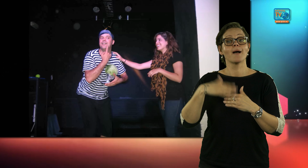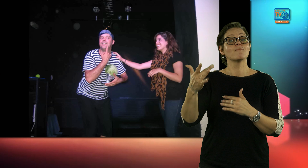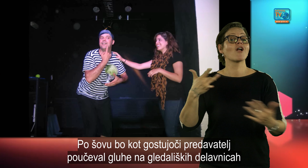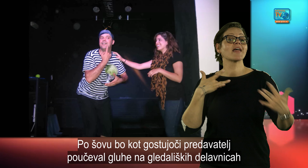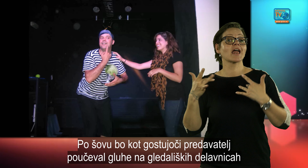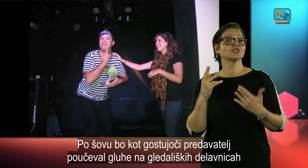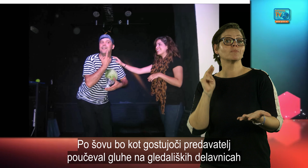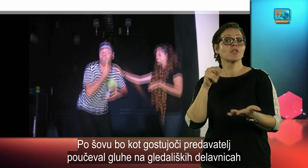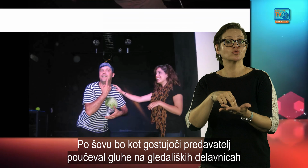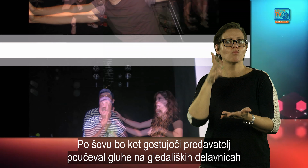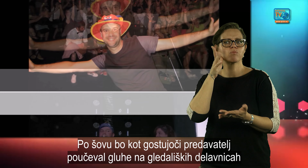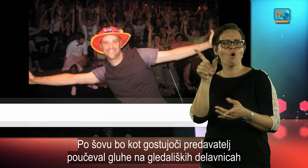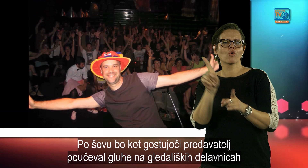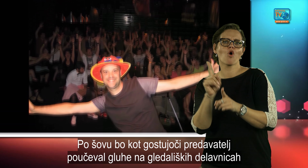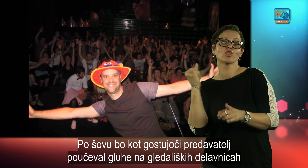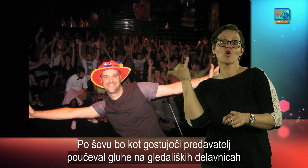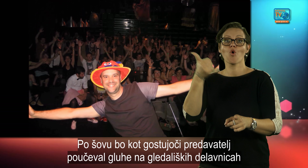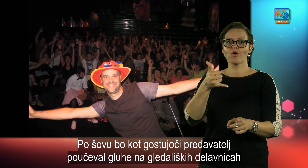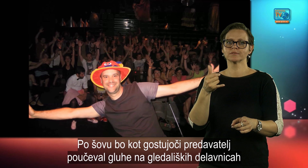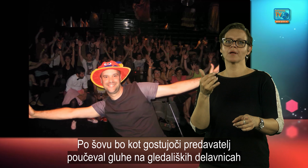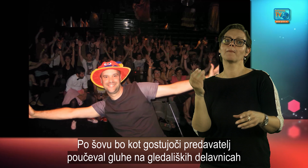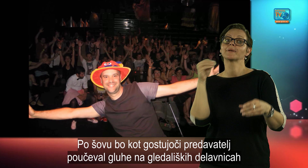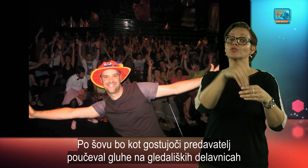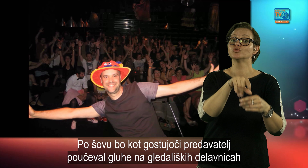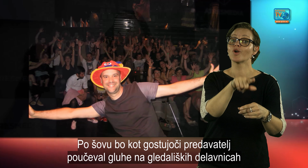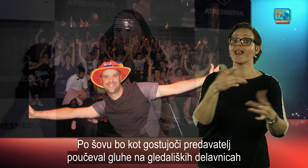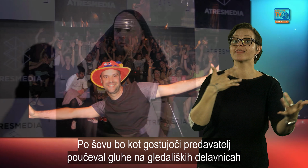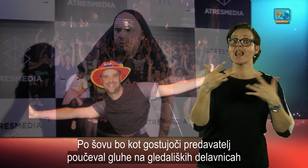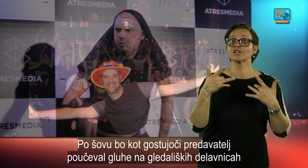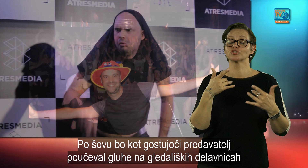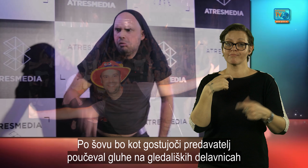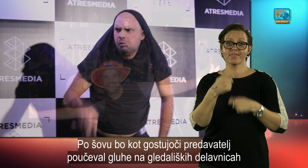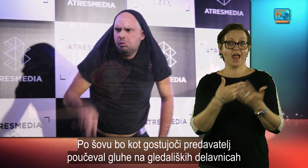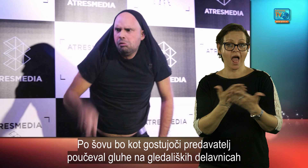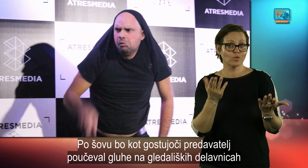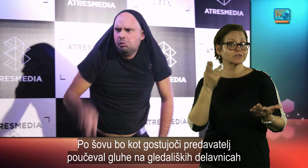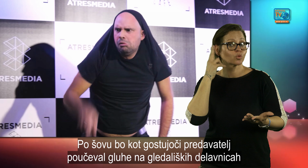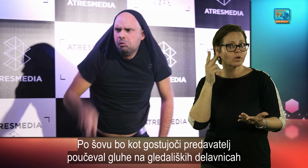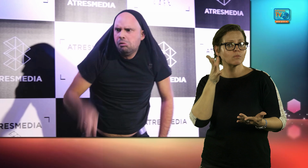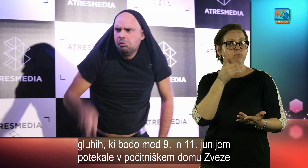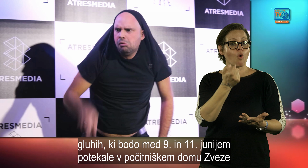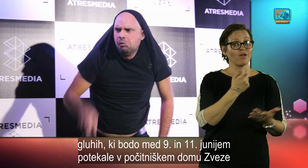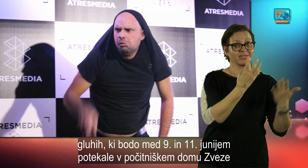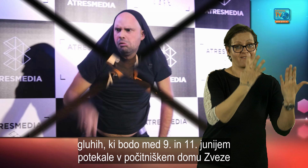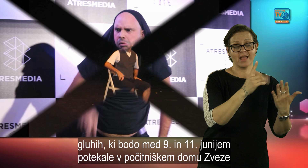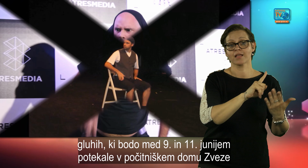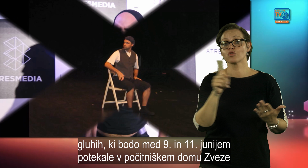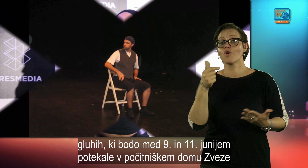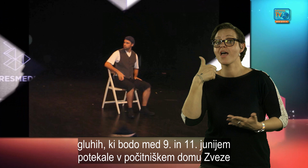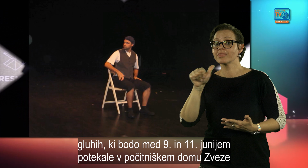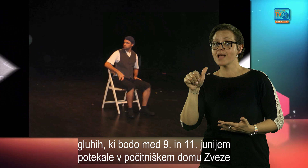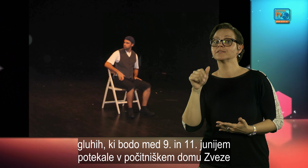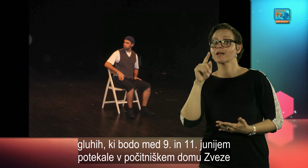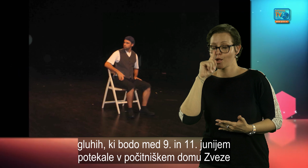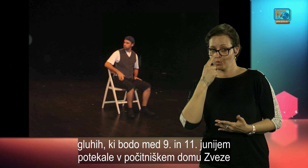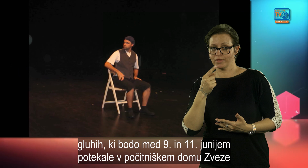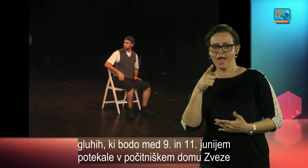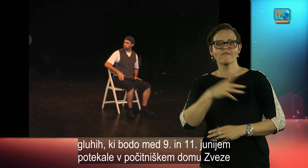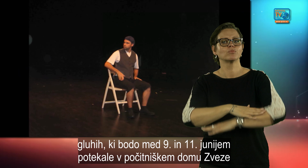Po šovu bo kot gostujoči predavatel poučeval gluhe na gledaliških delavnicah gluhih, ki bodo med 9.